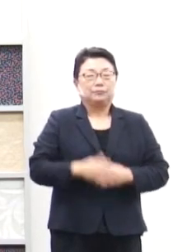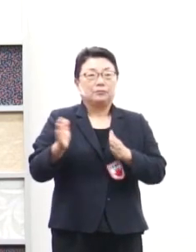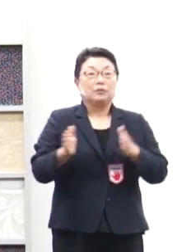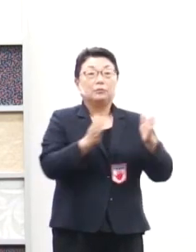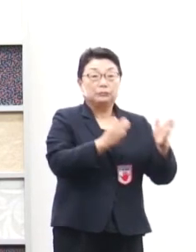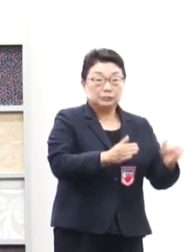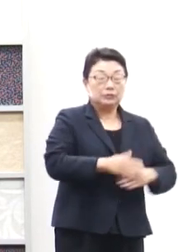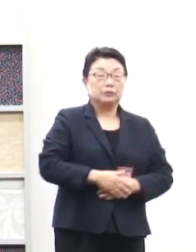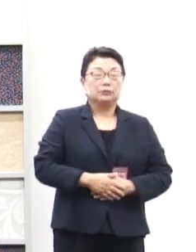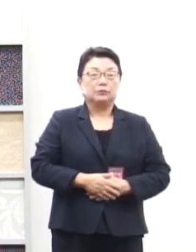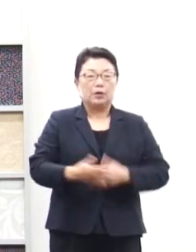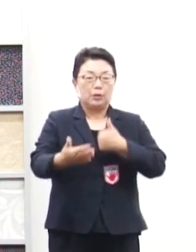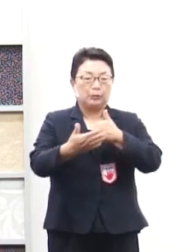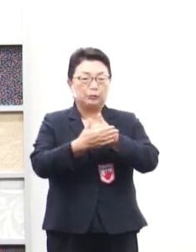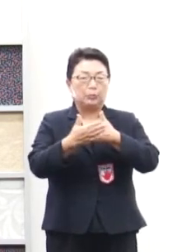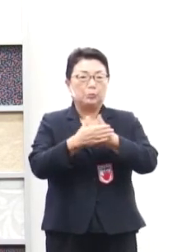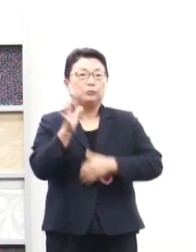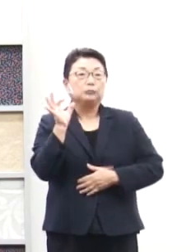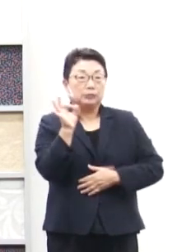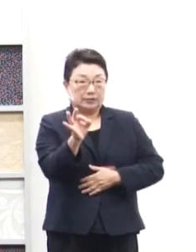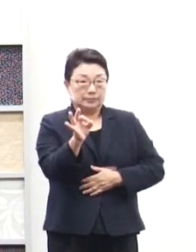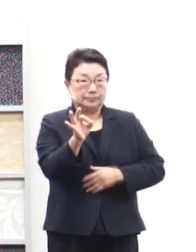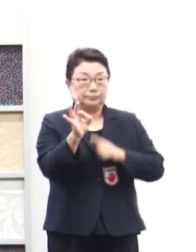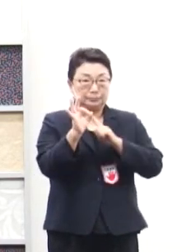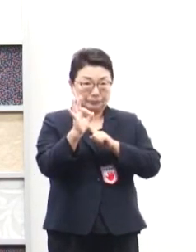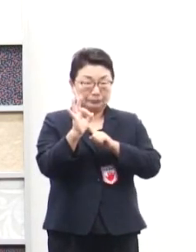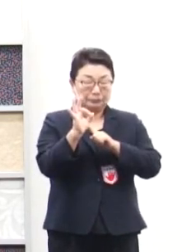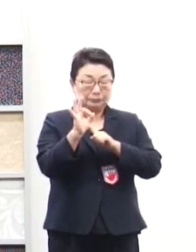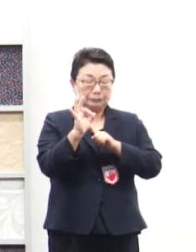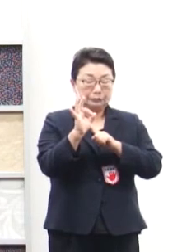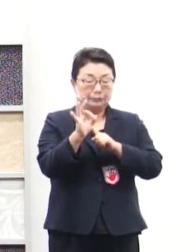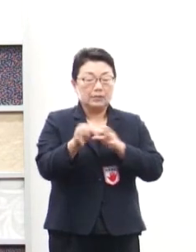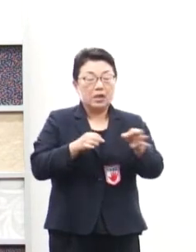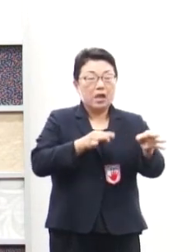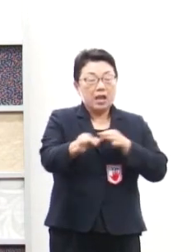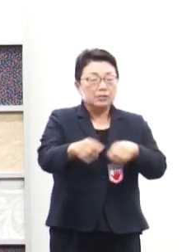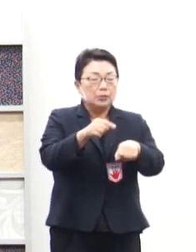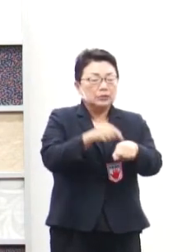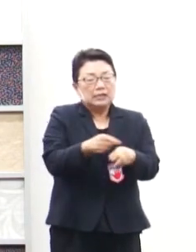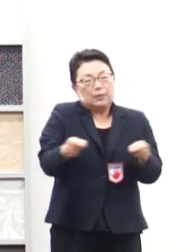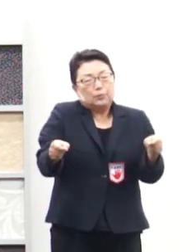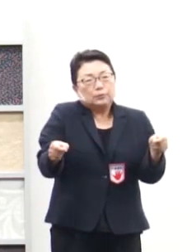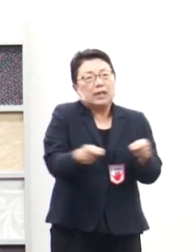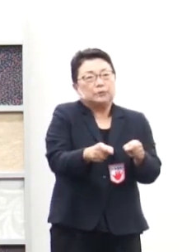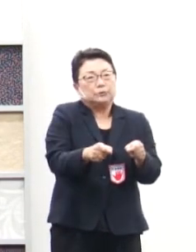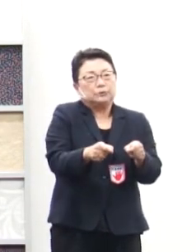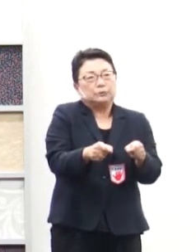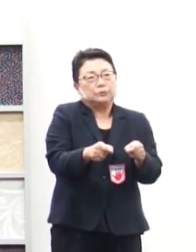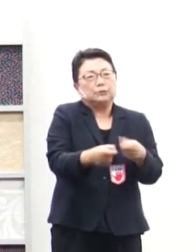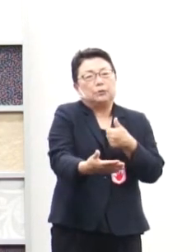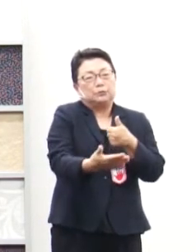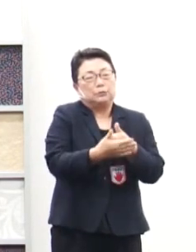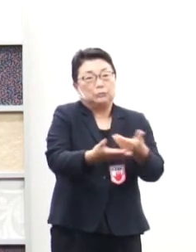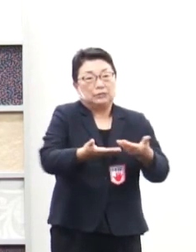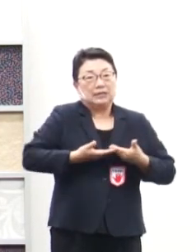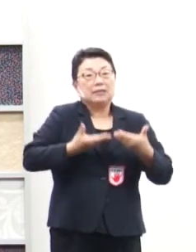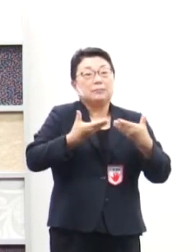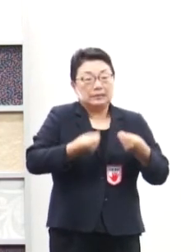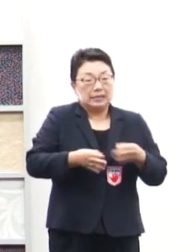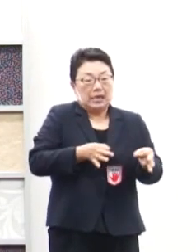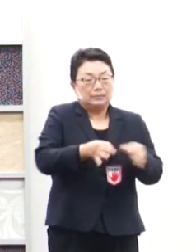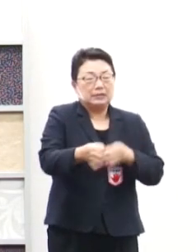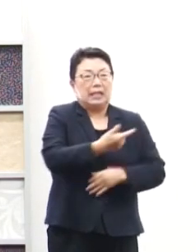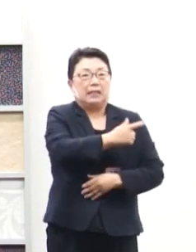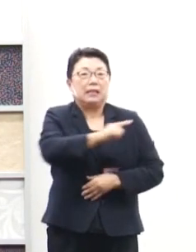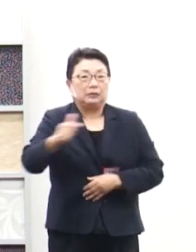次に、協力金に関してですが、営業時間などの短縮に、ご協力をいただきました、事業者の皆